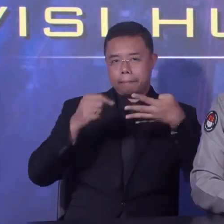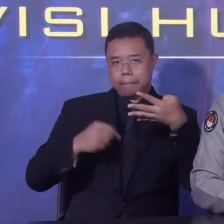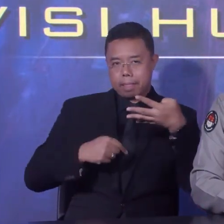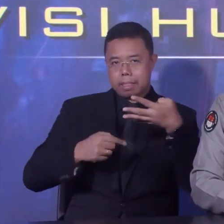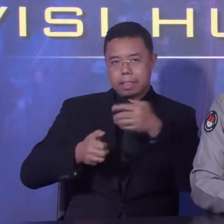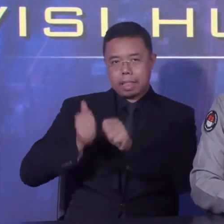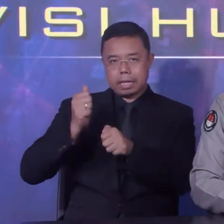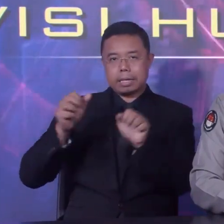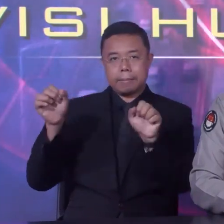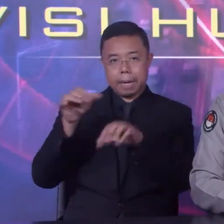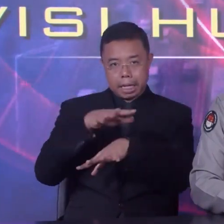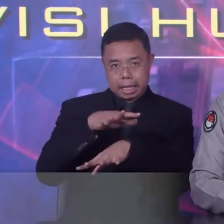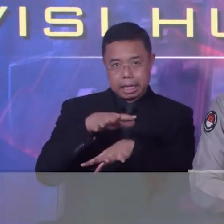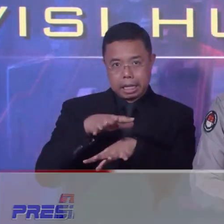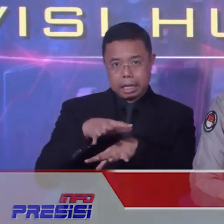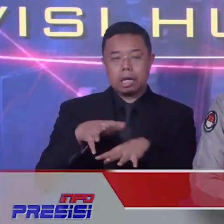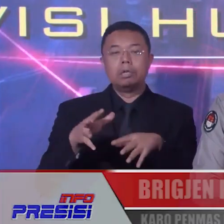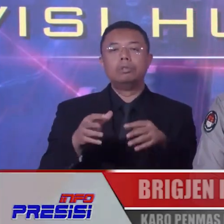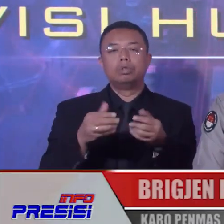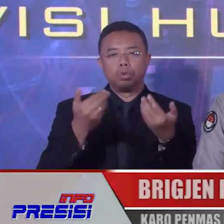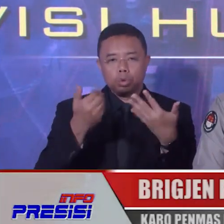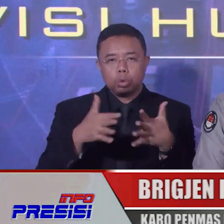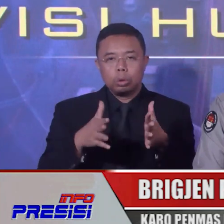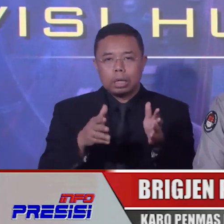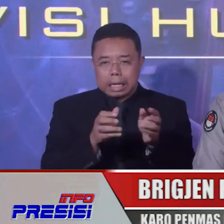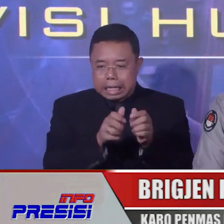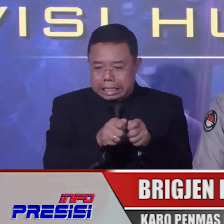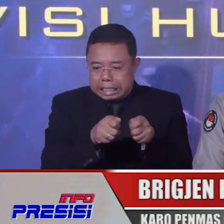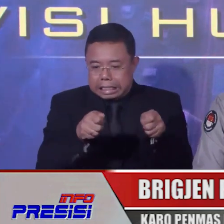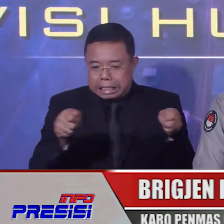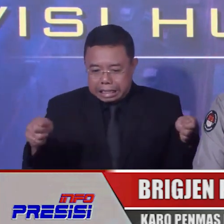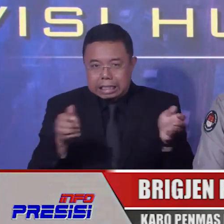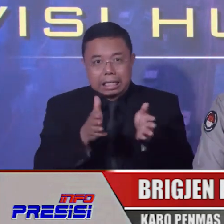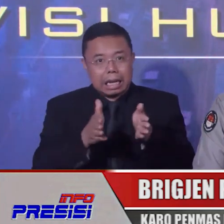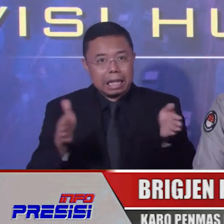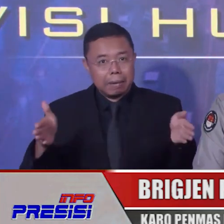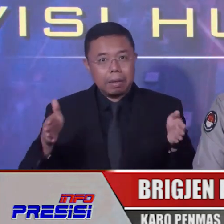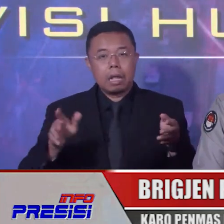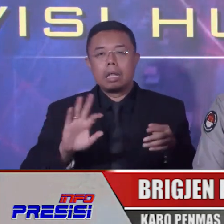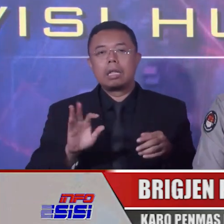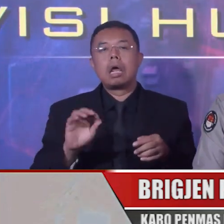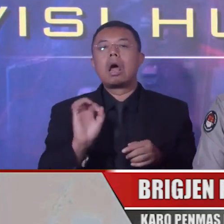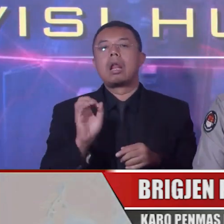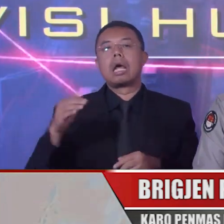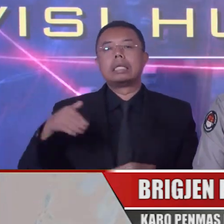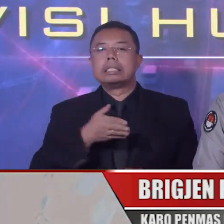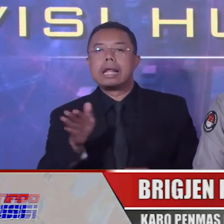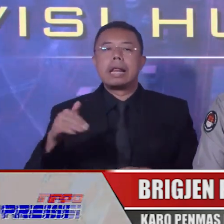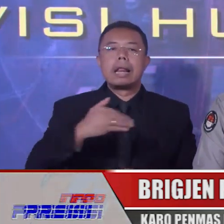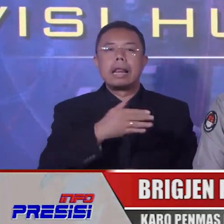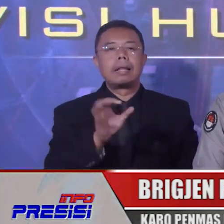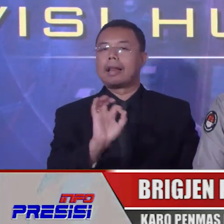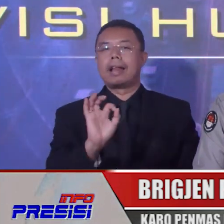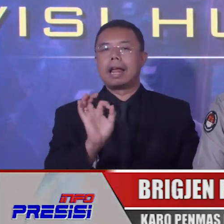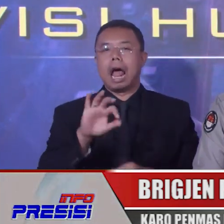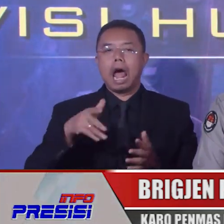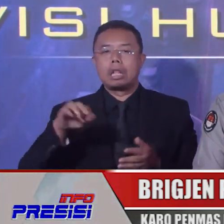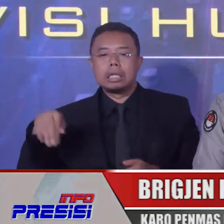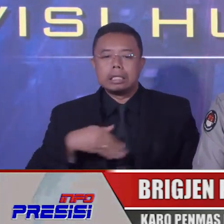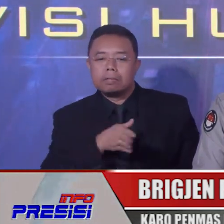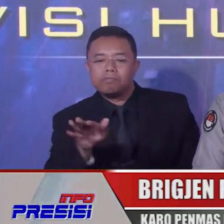materi ujian praktek dengan ukuran yang sudah diperlebar dan tanpa materi zigzag test atau selalu